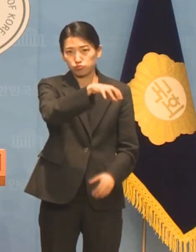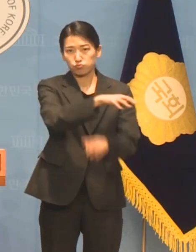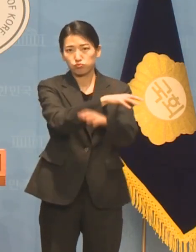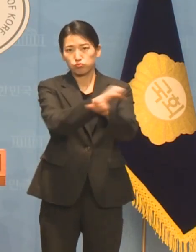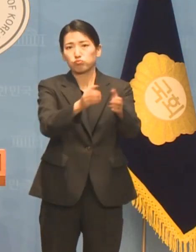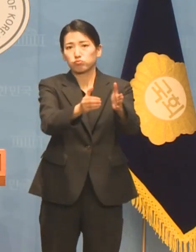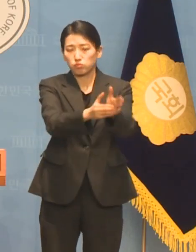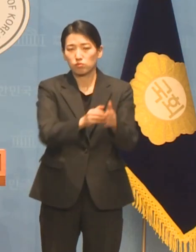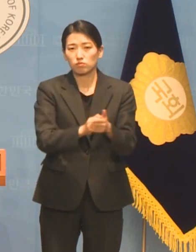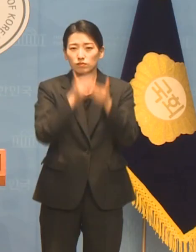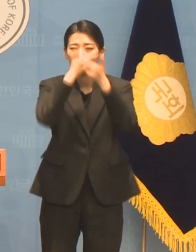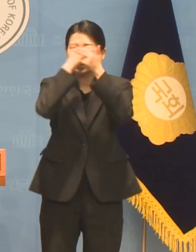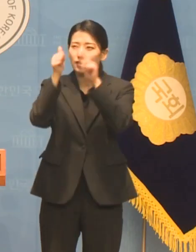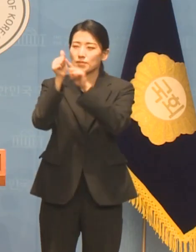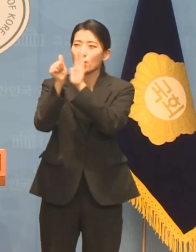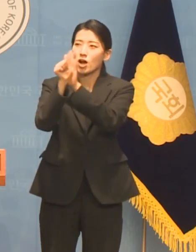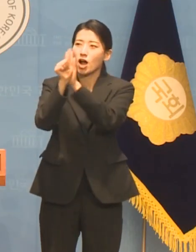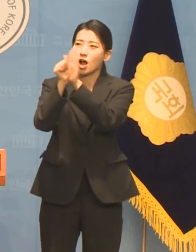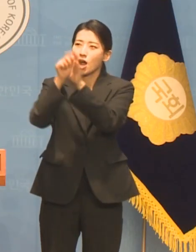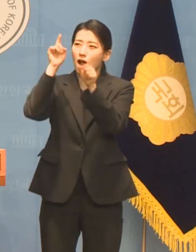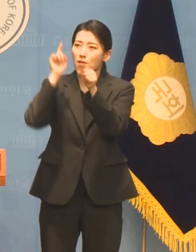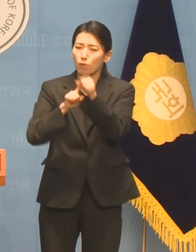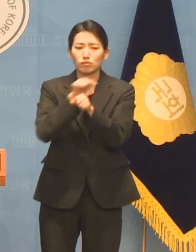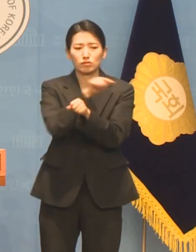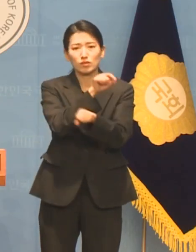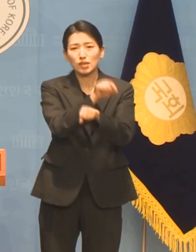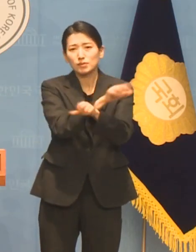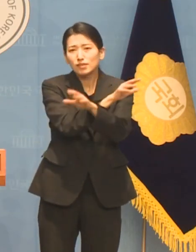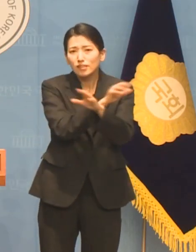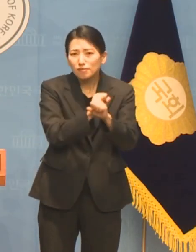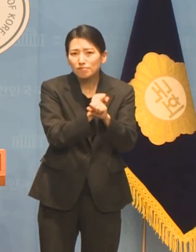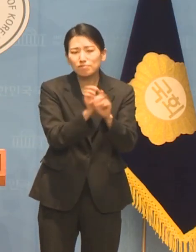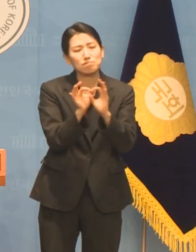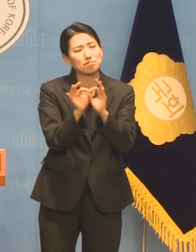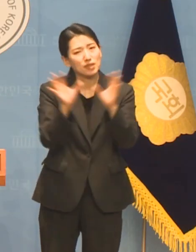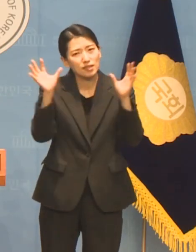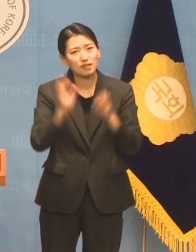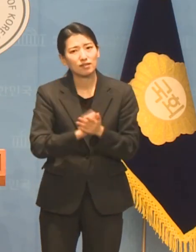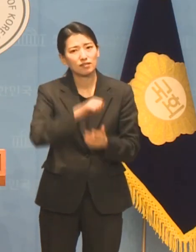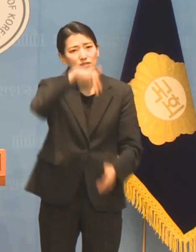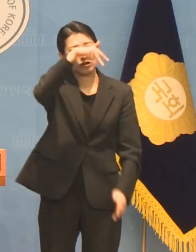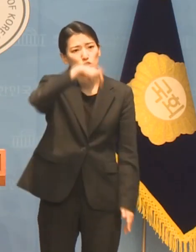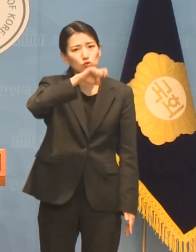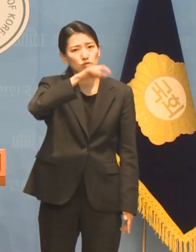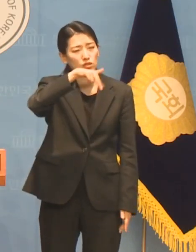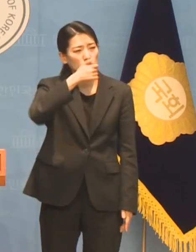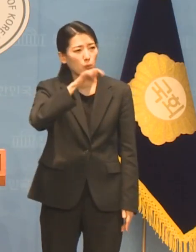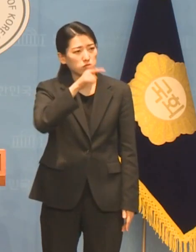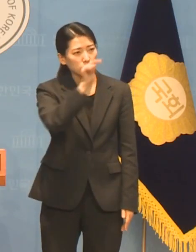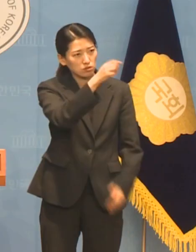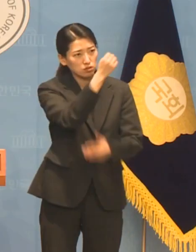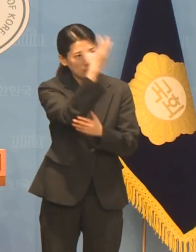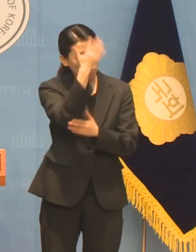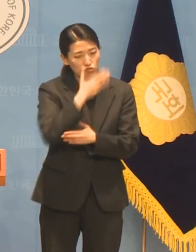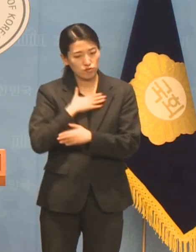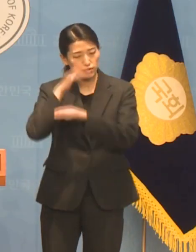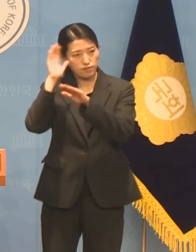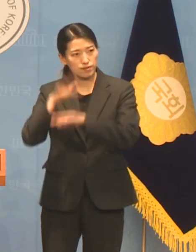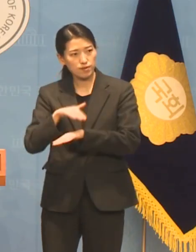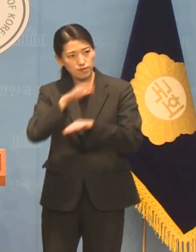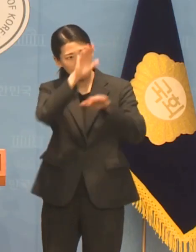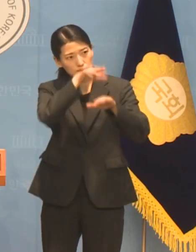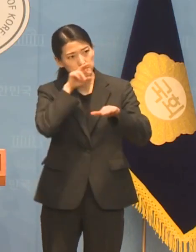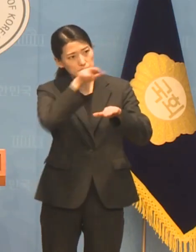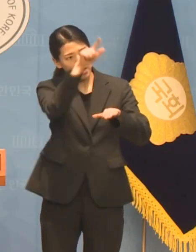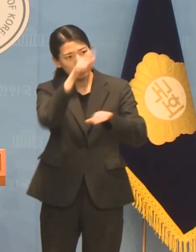것이지 특정인의 대선 준비와는 아무런 관련이 없습니다. 해당 기사와 관련해 주간조선 측에 사실관계를 전달했고 기사